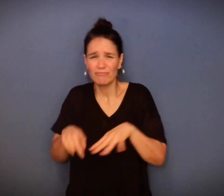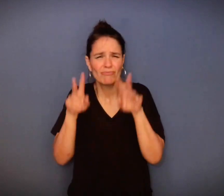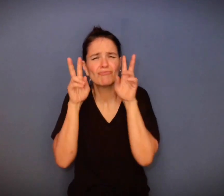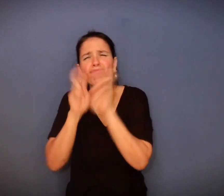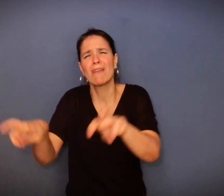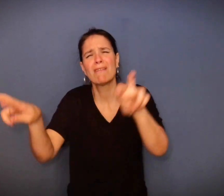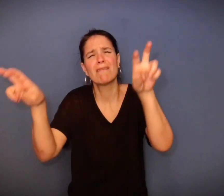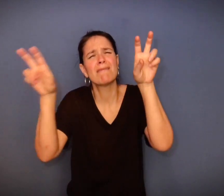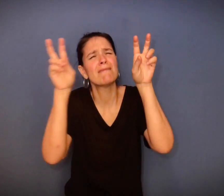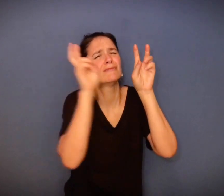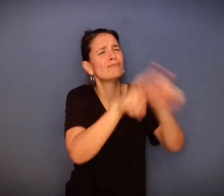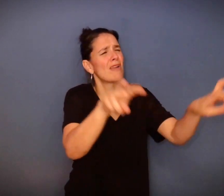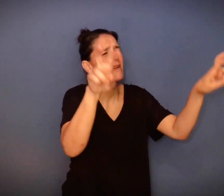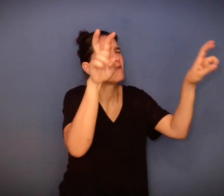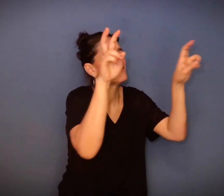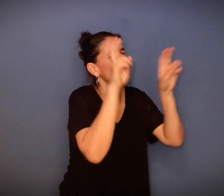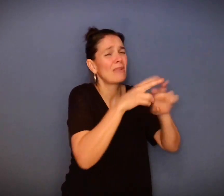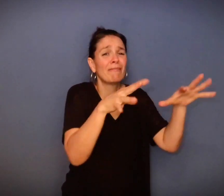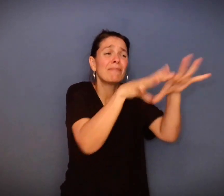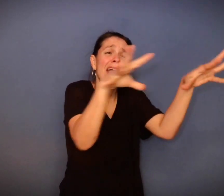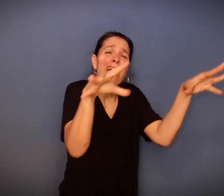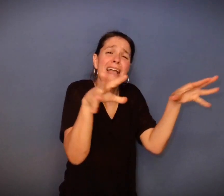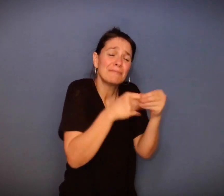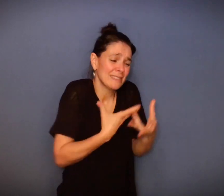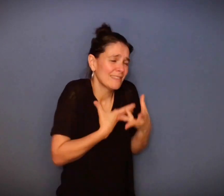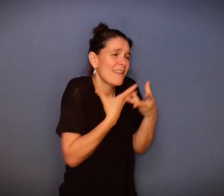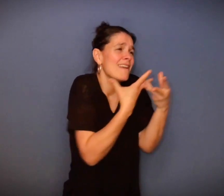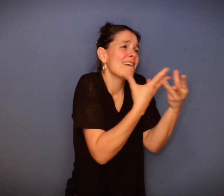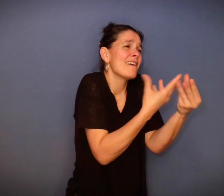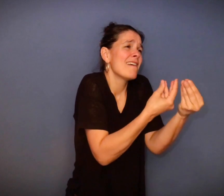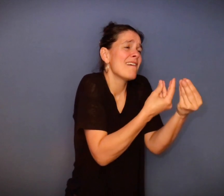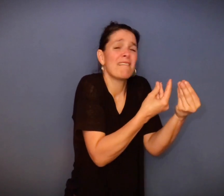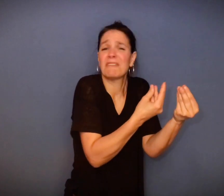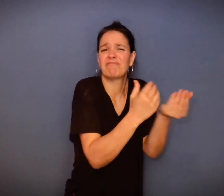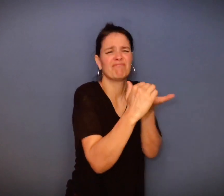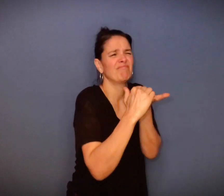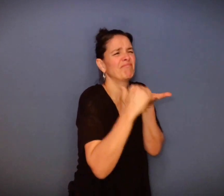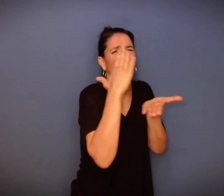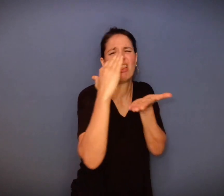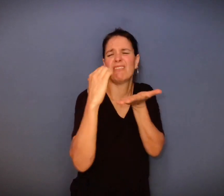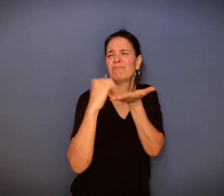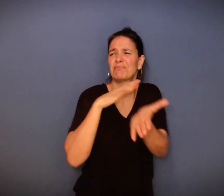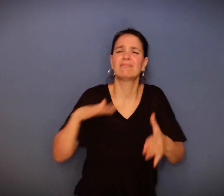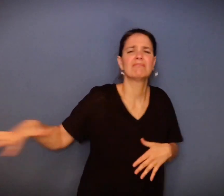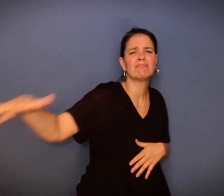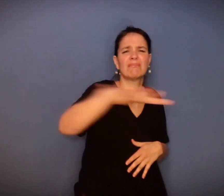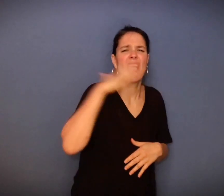Le vilain petit canard passait tout son temps à chercher une famille voulant bien l'accueillir. Mais les animaux